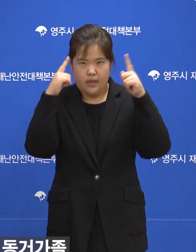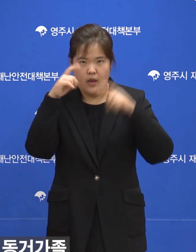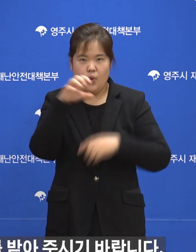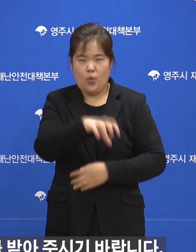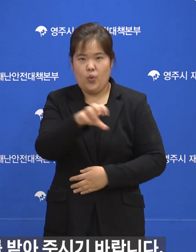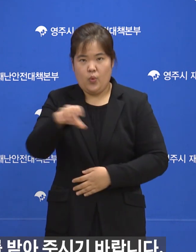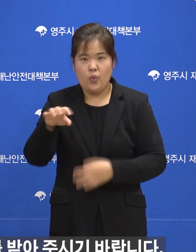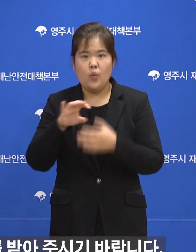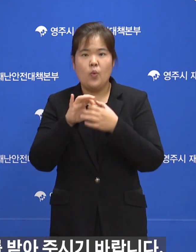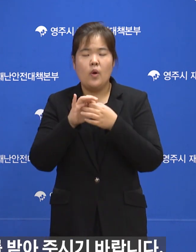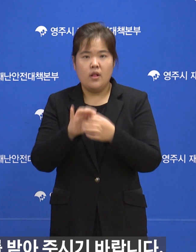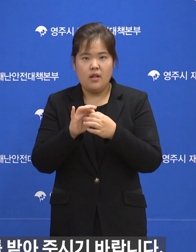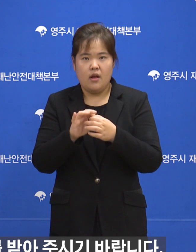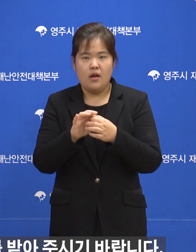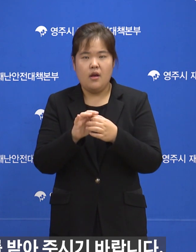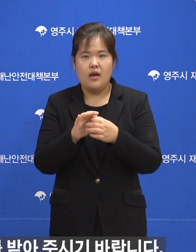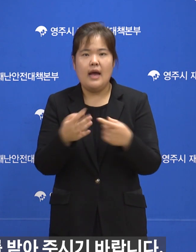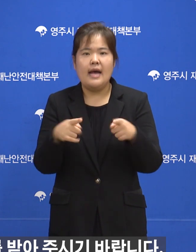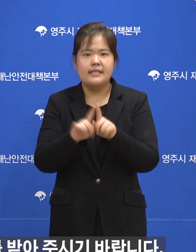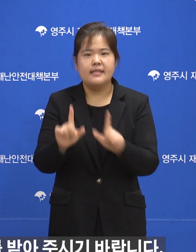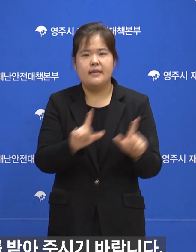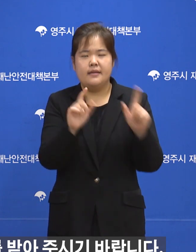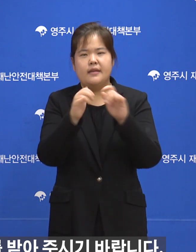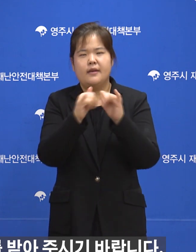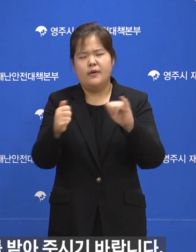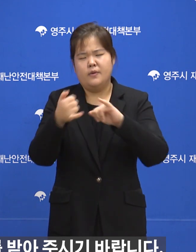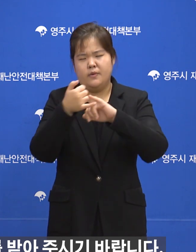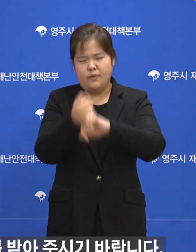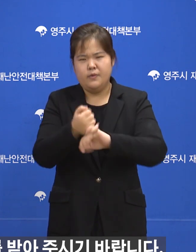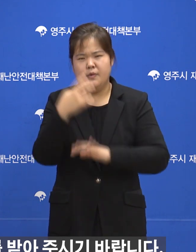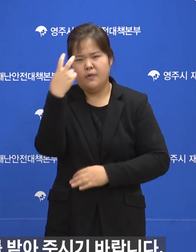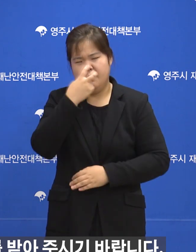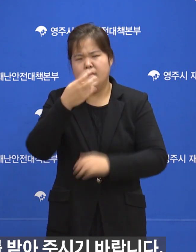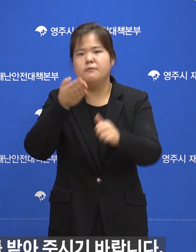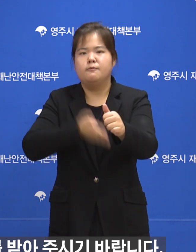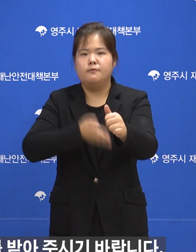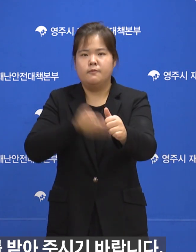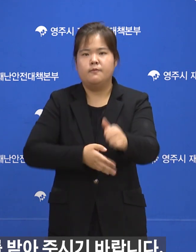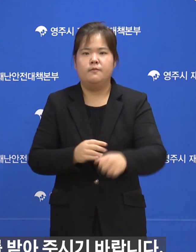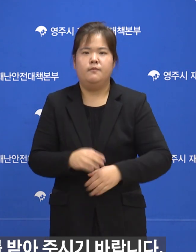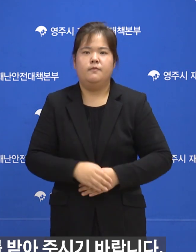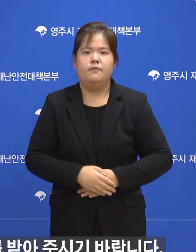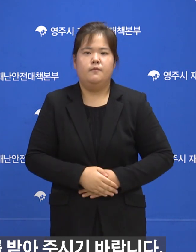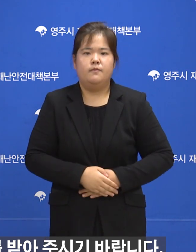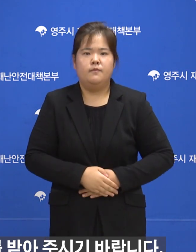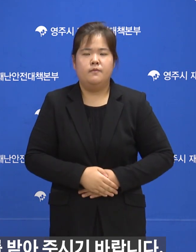동거가족 여러분들께서는 반드시 검사를 받아주시기 바랍니다.